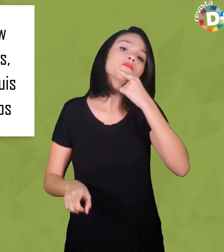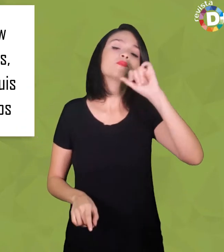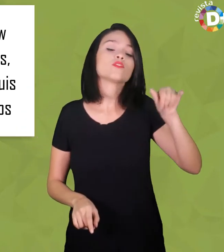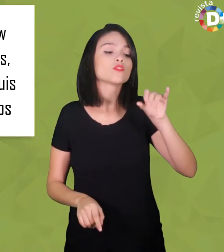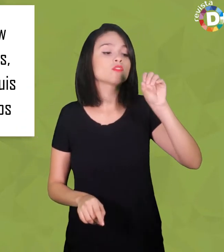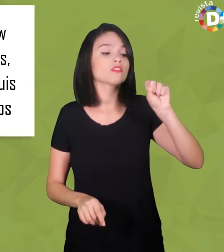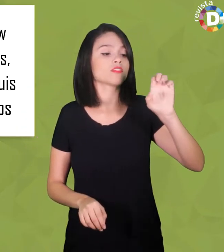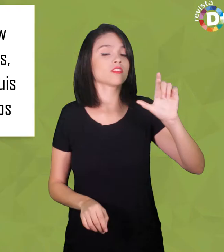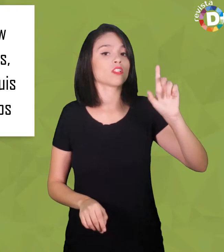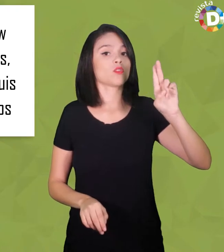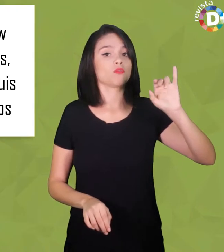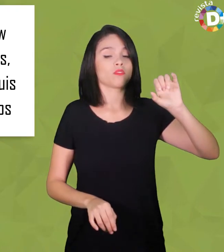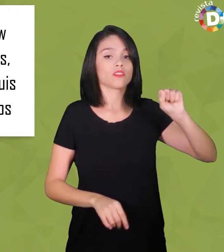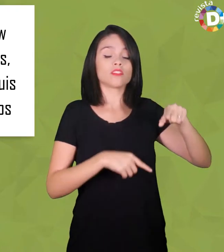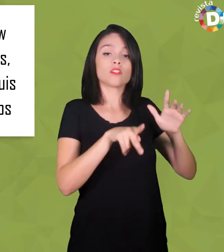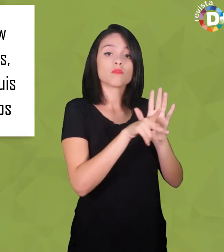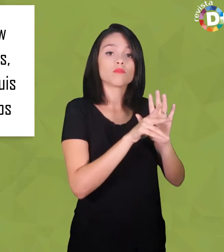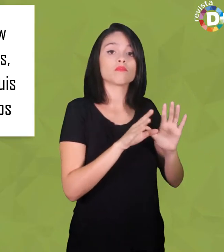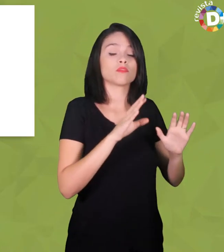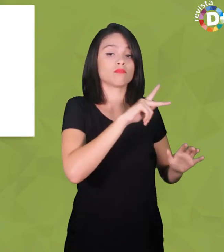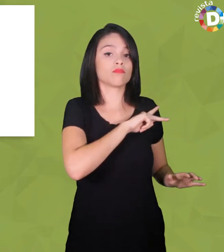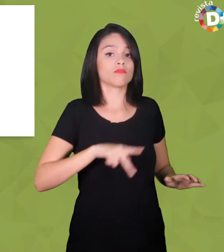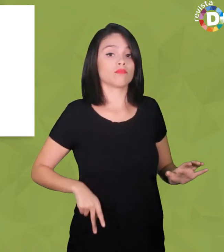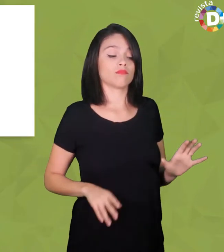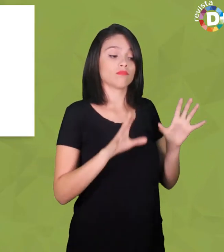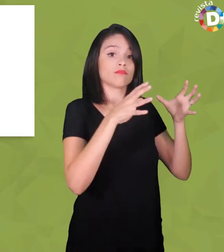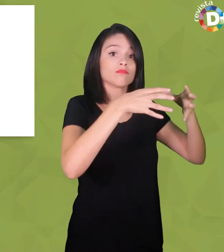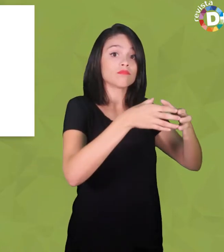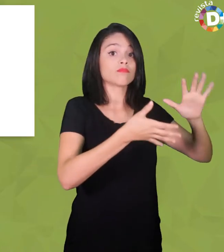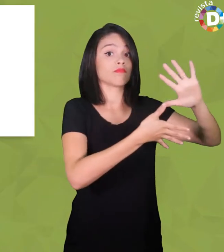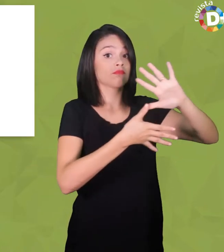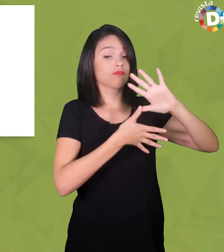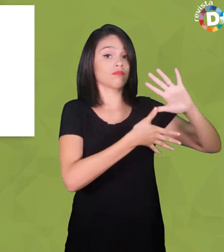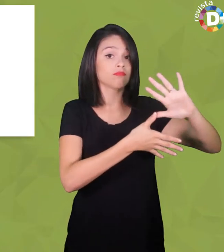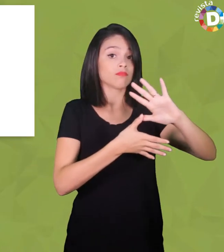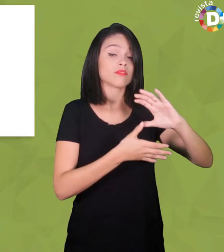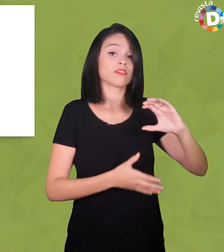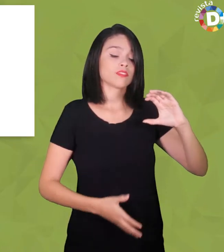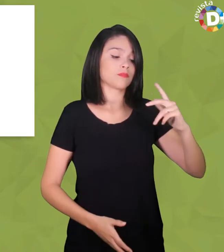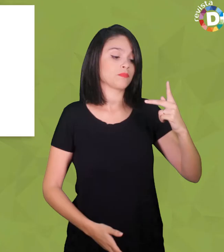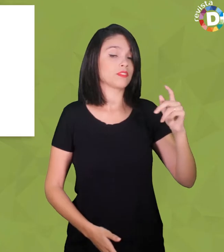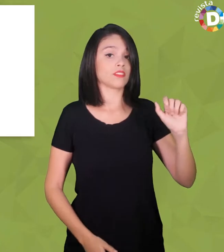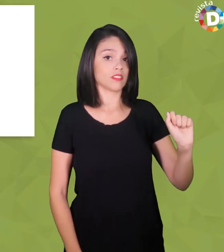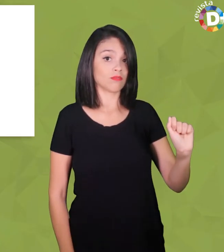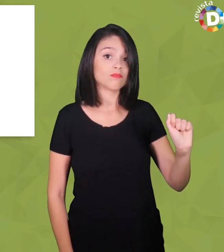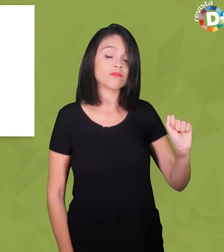presidente do comitê paralímpico das américas cba e